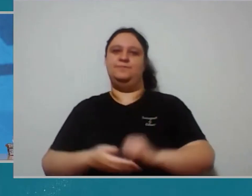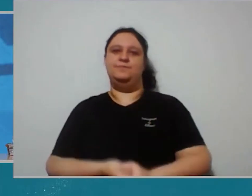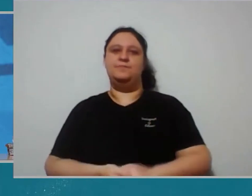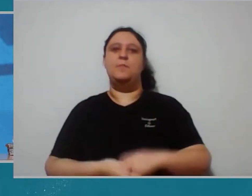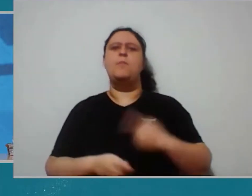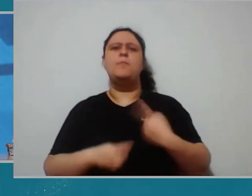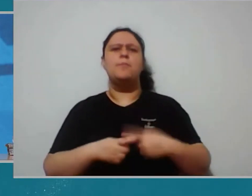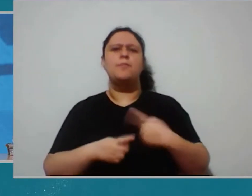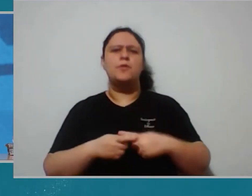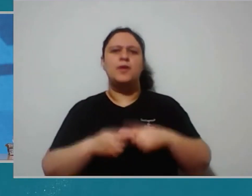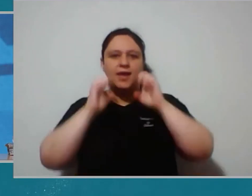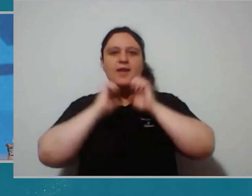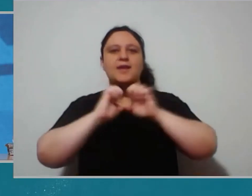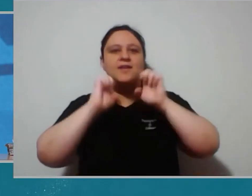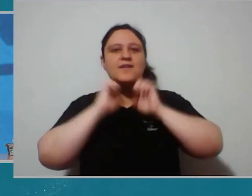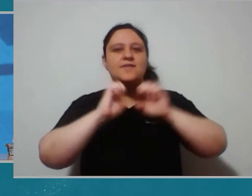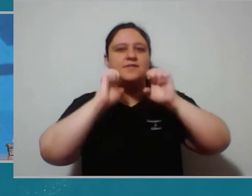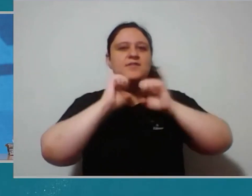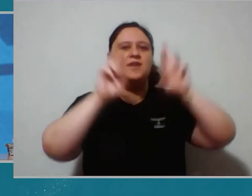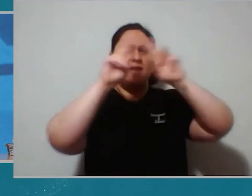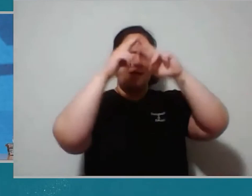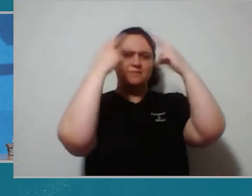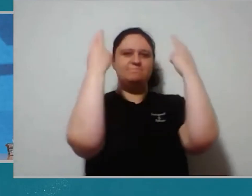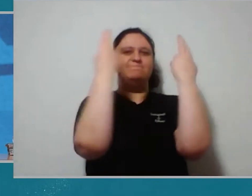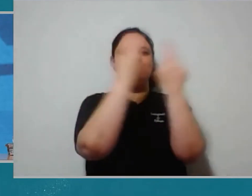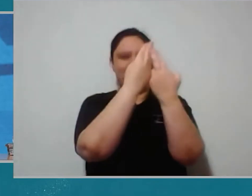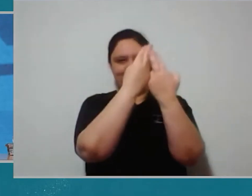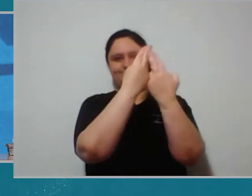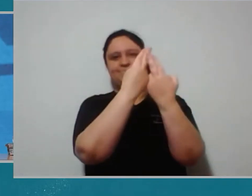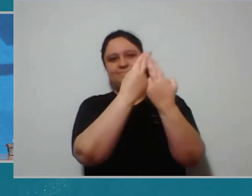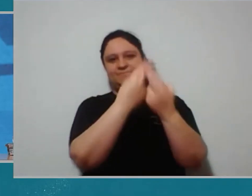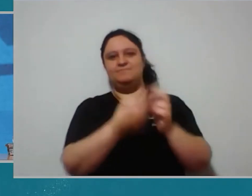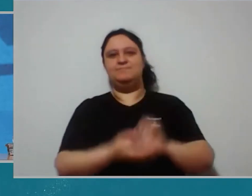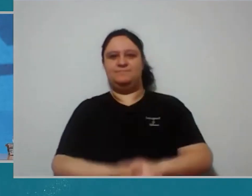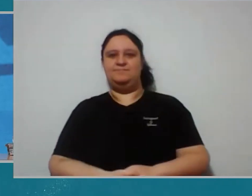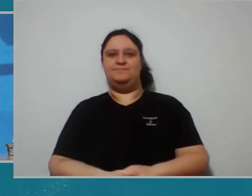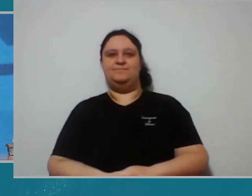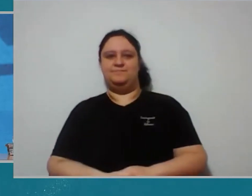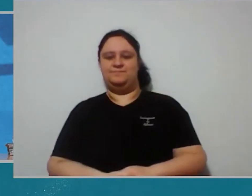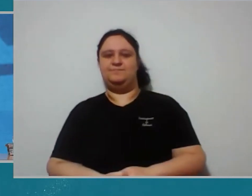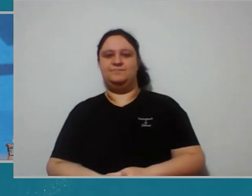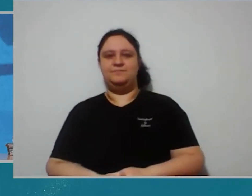do reino. Reino. Ó Senhor